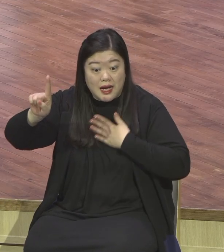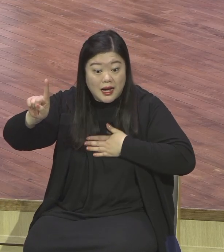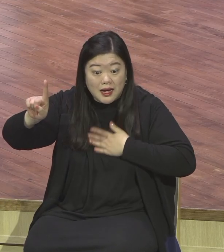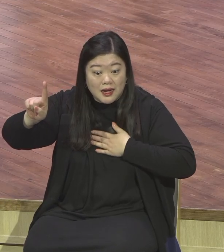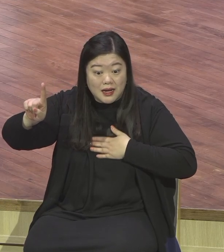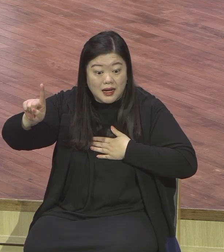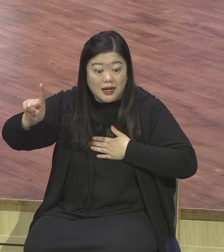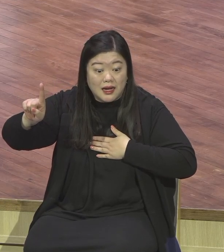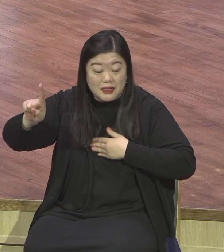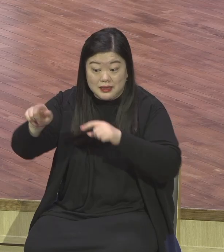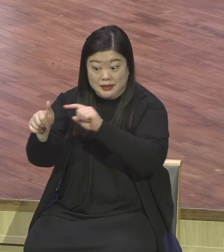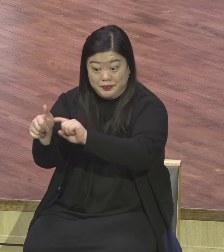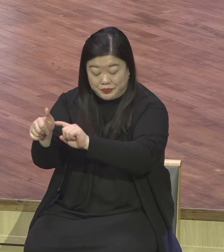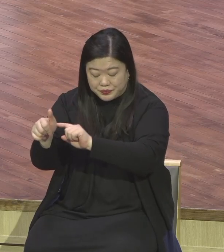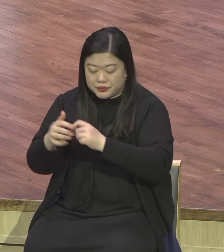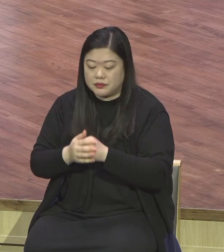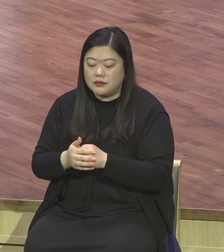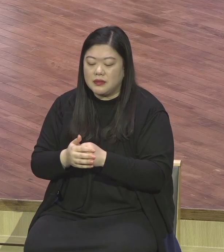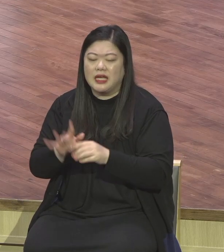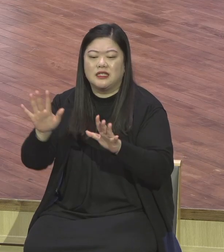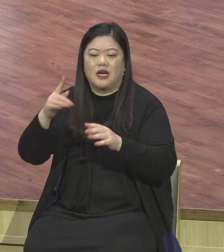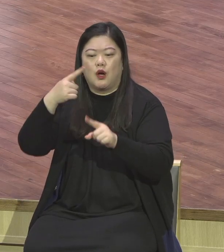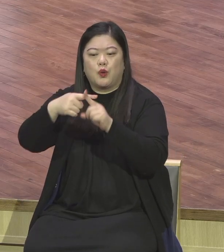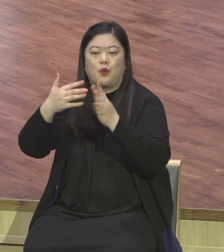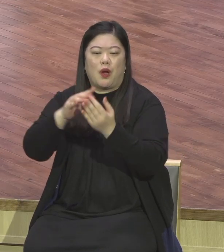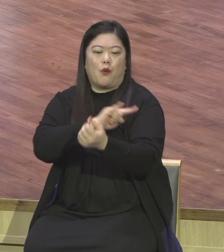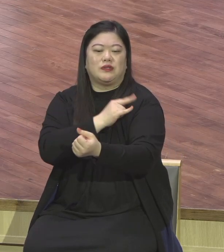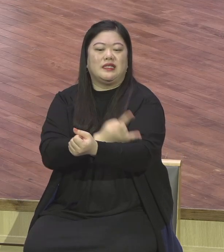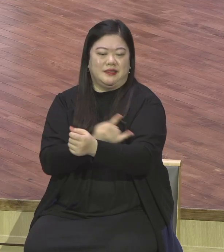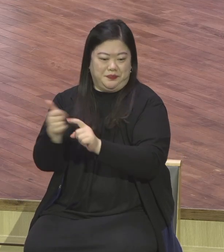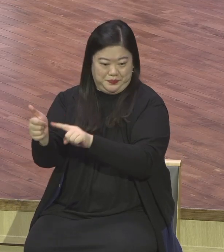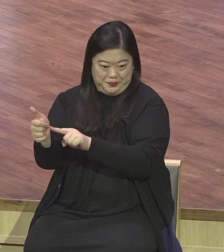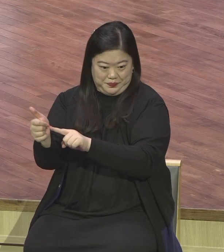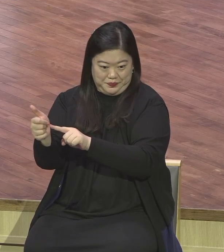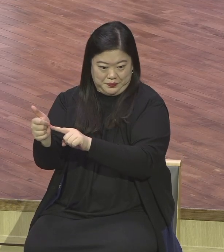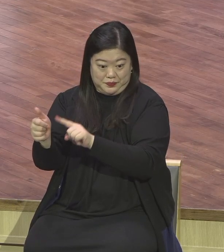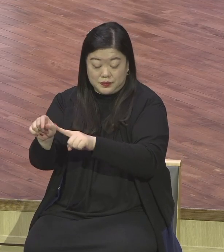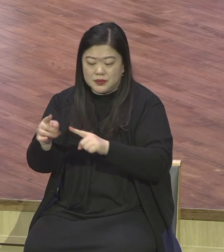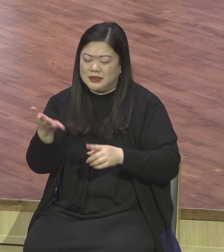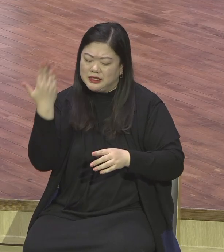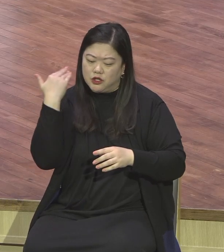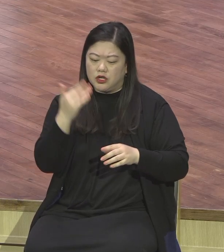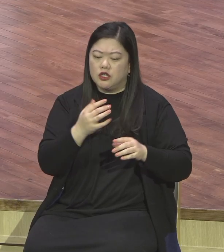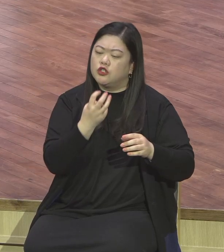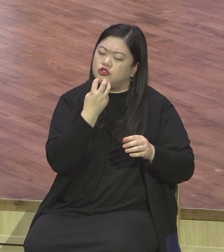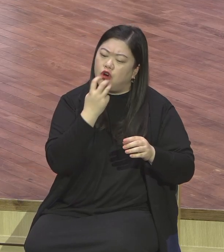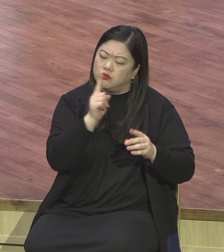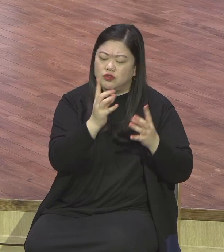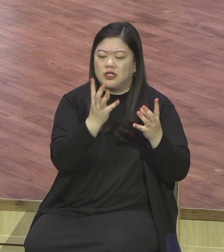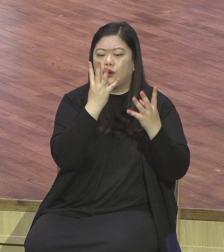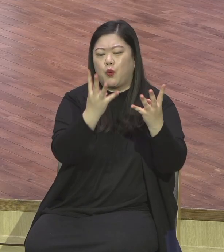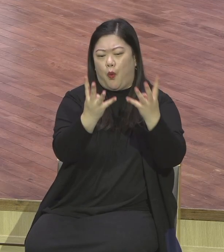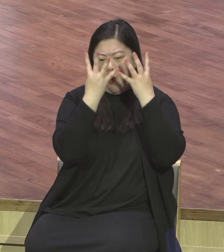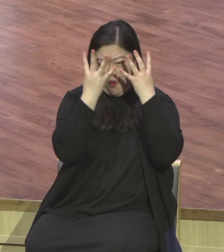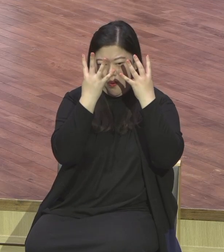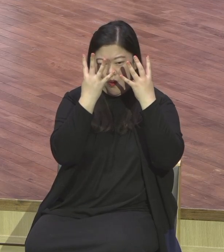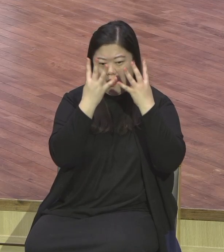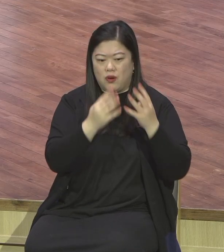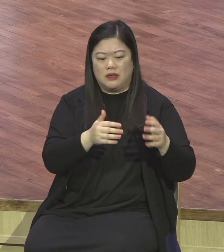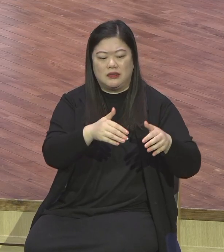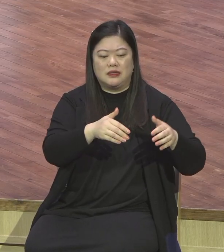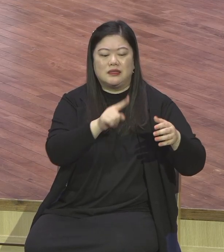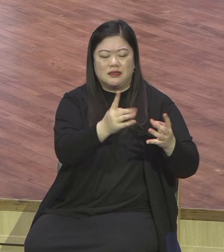이분이 서울 남부교도소에 수감자들을 대상으로 강연을 했습니다 강연을 했는데 그때